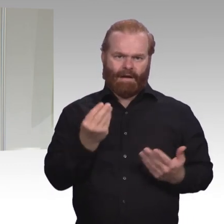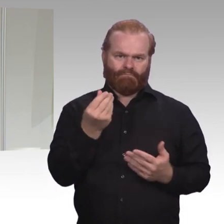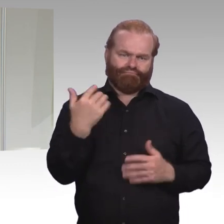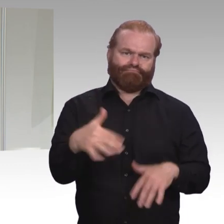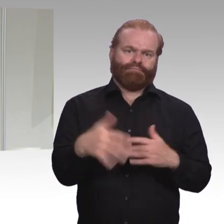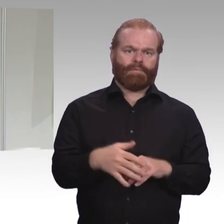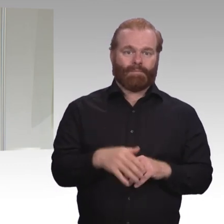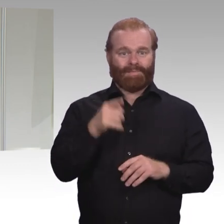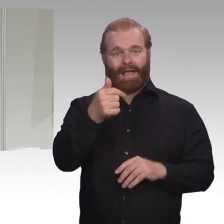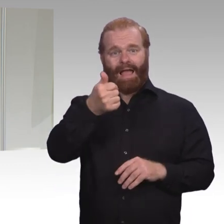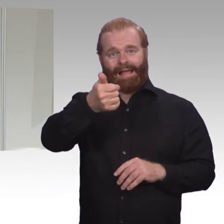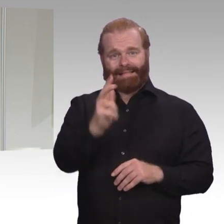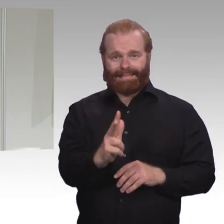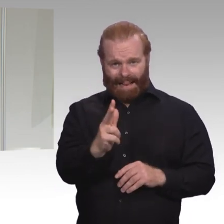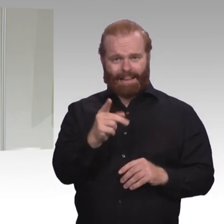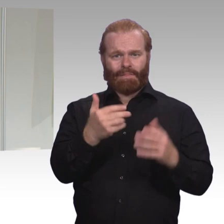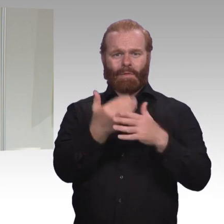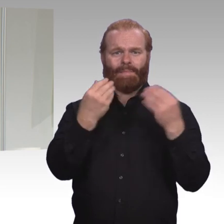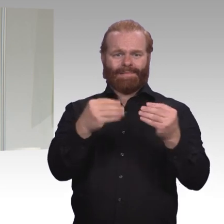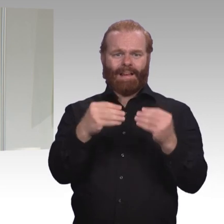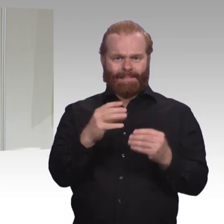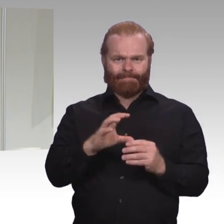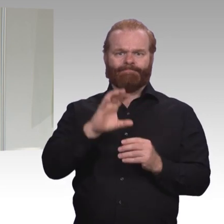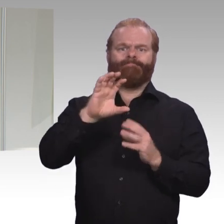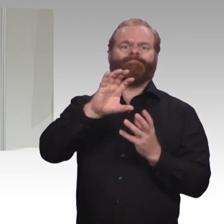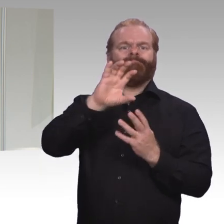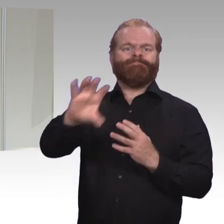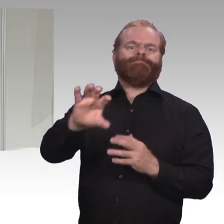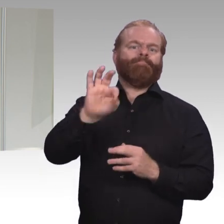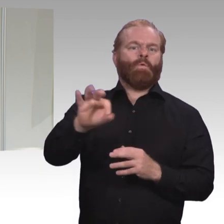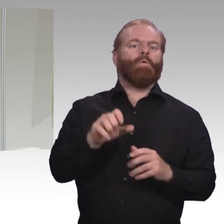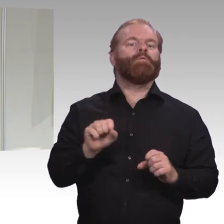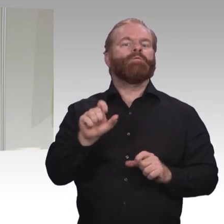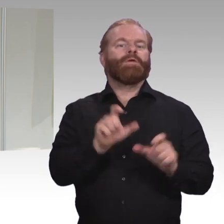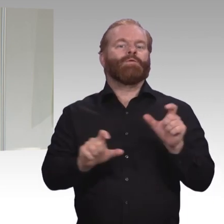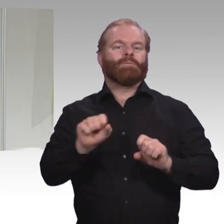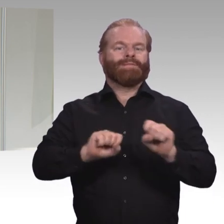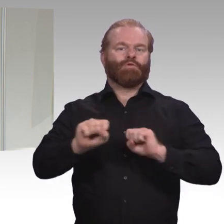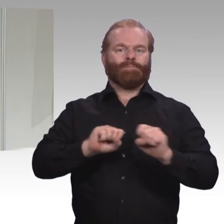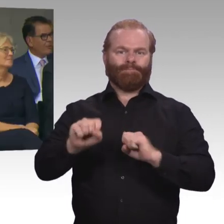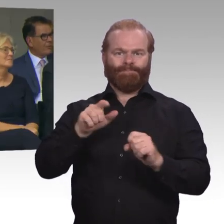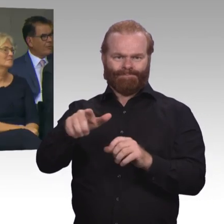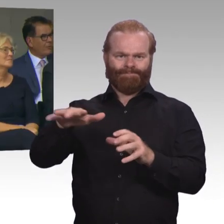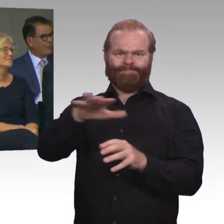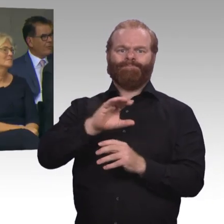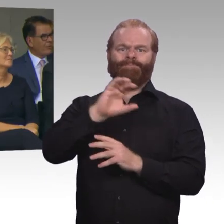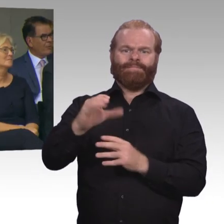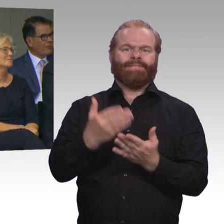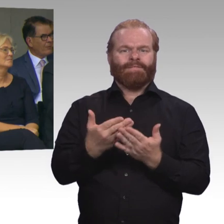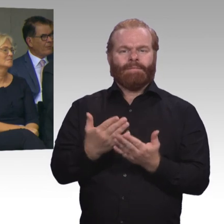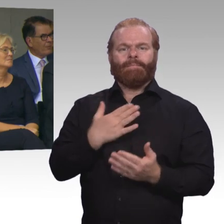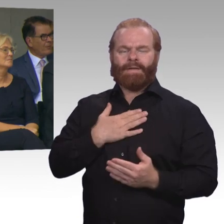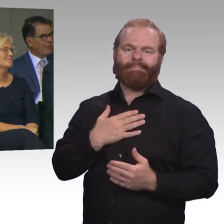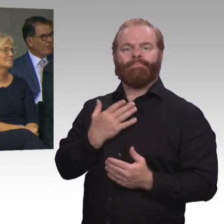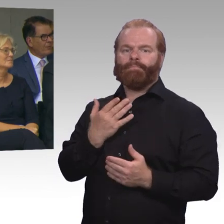am Wochenende nicht diese Interviews zu führen, nämlich mehr Verteidigungsmittel zu verlangen, sondern erstmal sich die Zeit zu nehmen, in